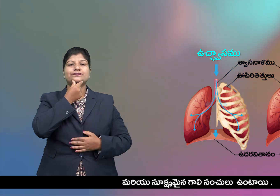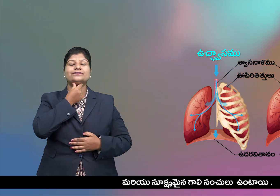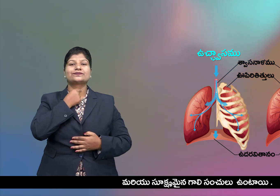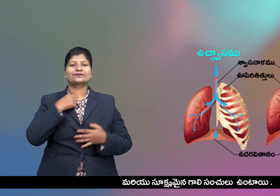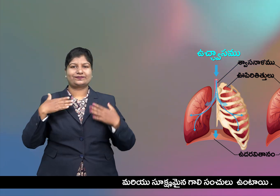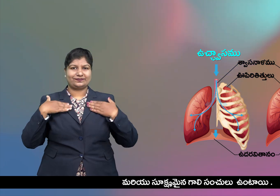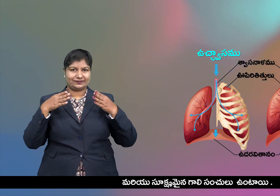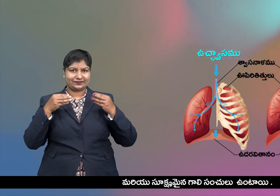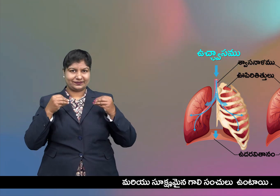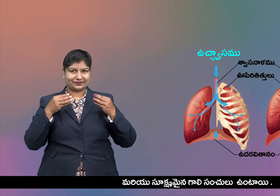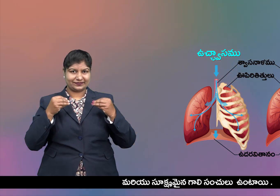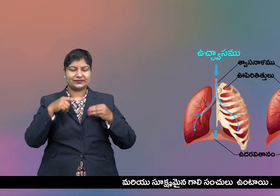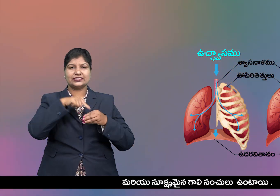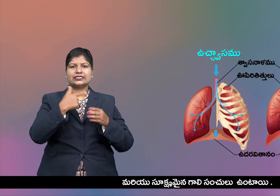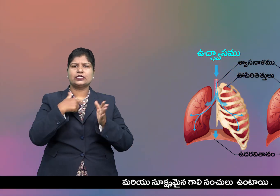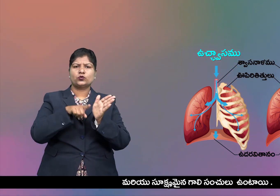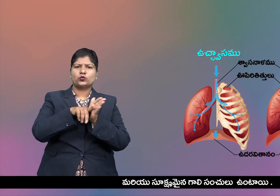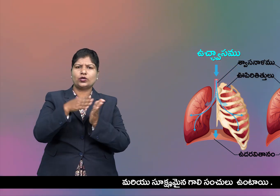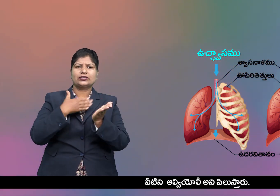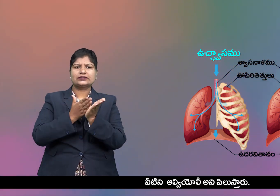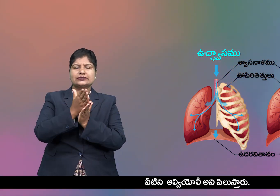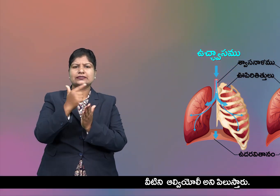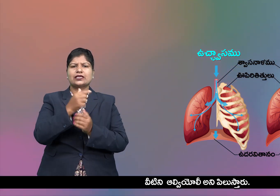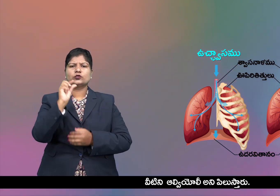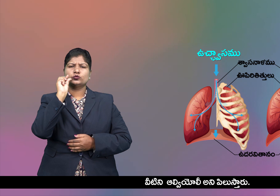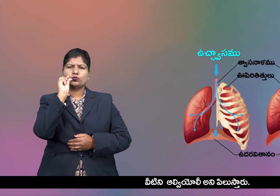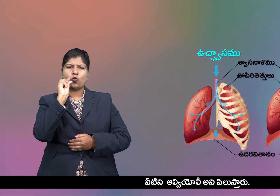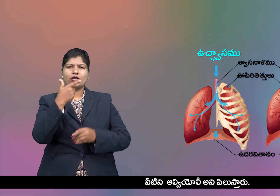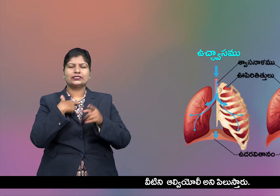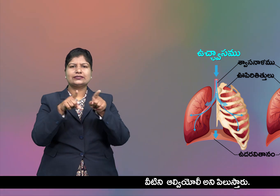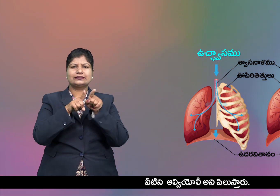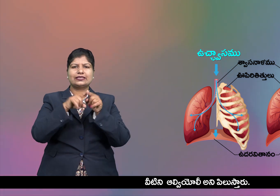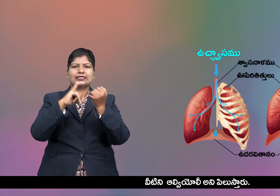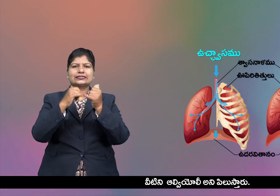మరియు సూక్ష్మమైన గాలి సంచులు ఉంటాయి. వీటిని